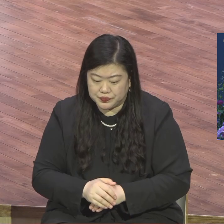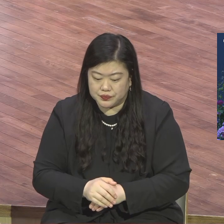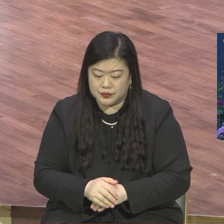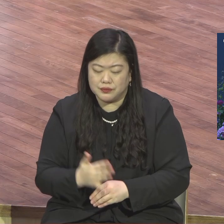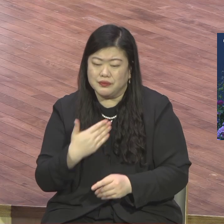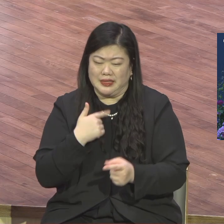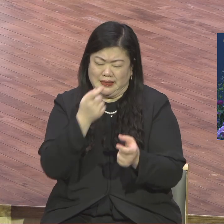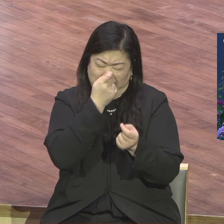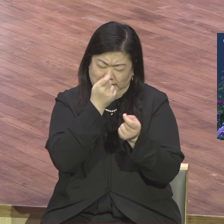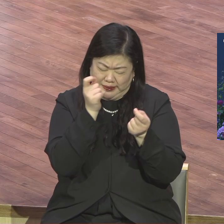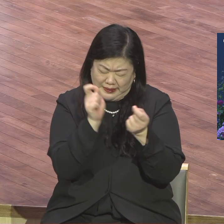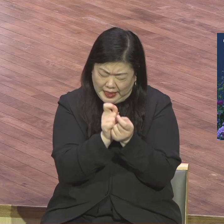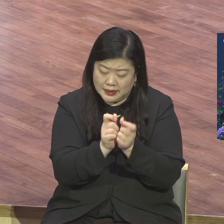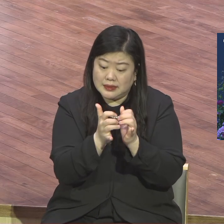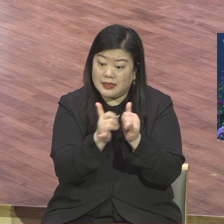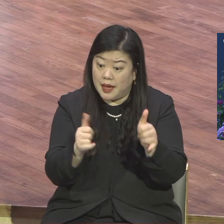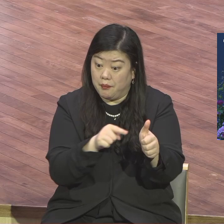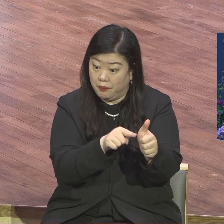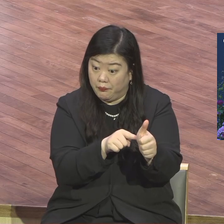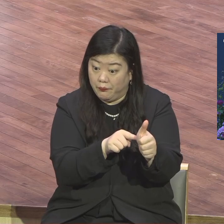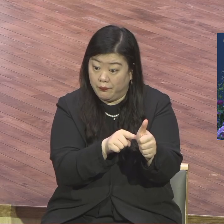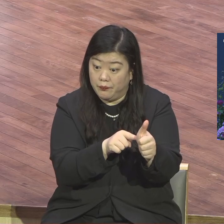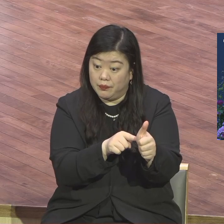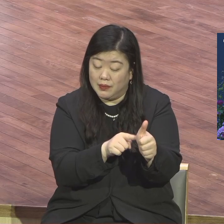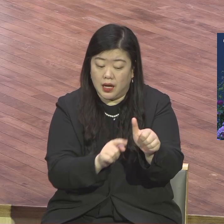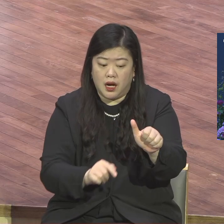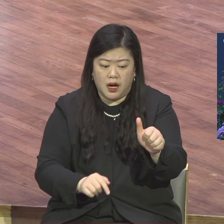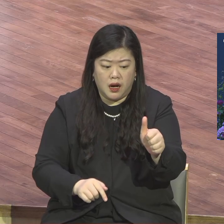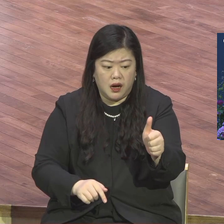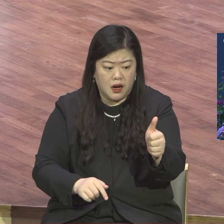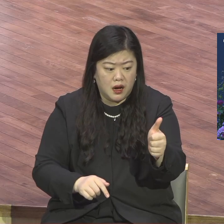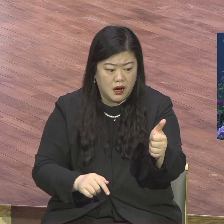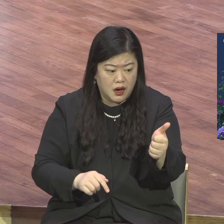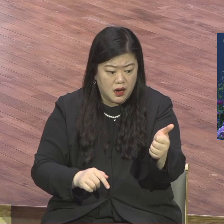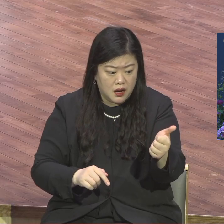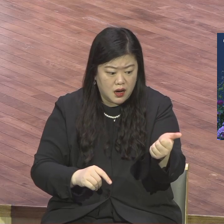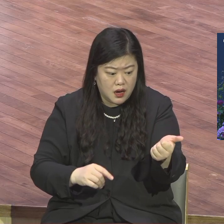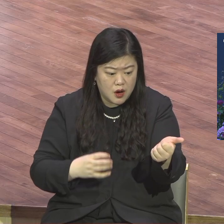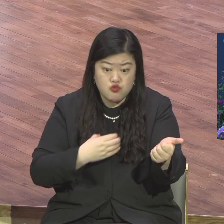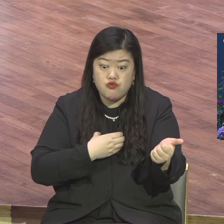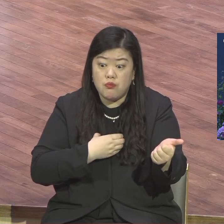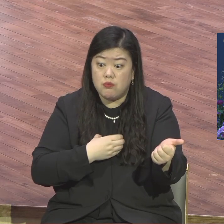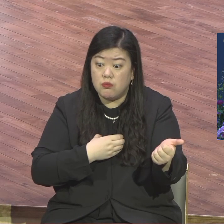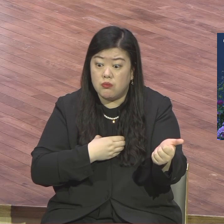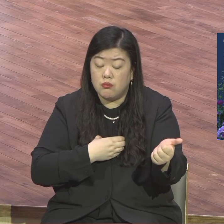자신이 그리스도인인가를 의심해 봐야 된다.